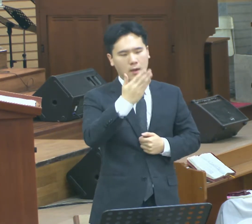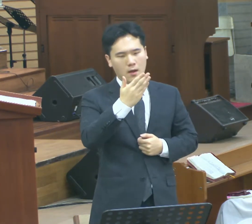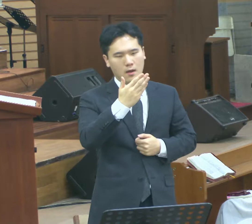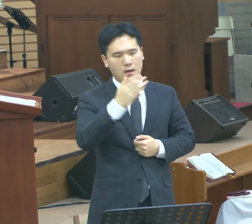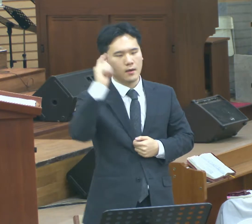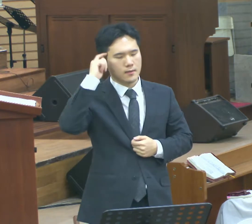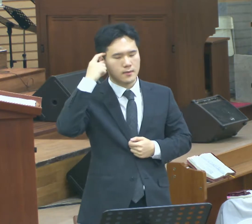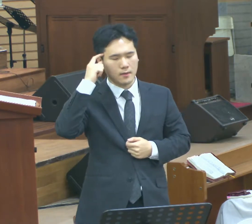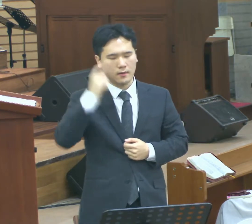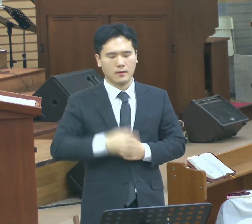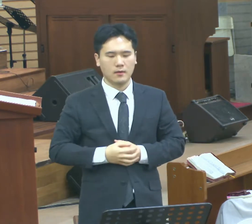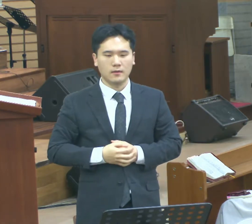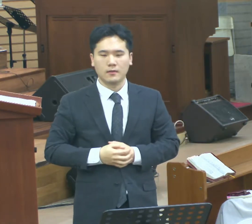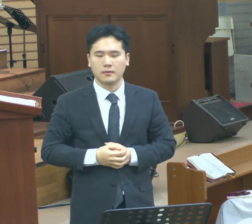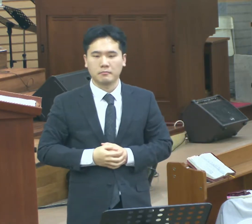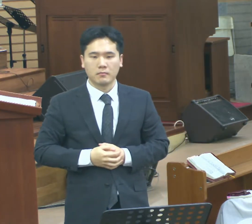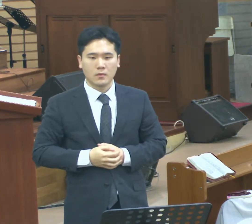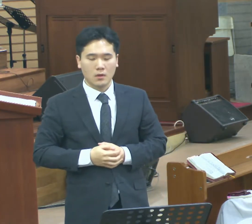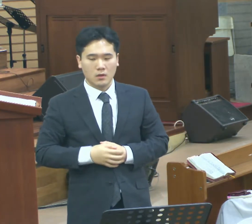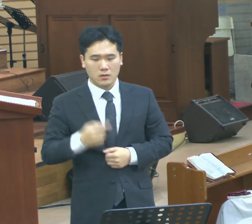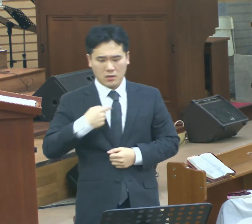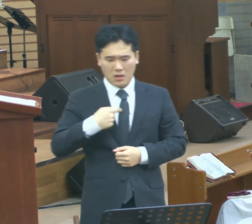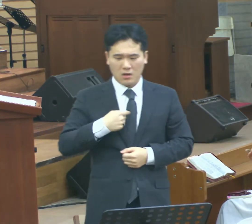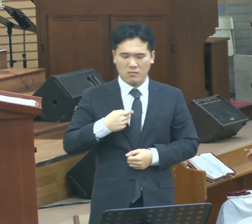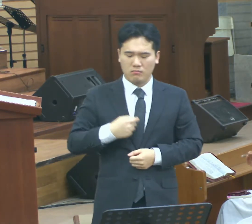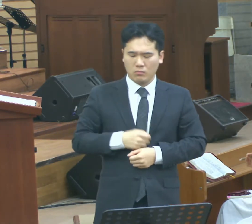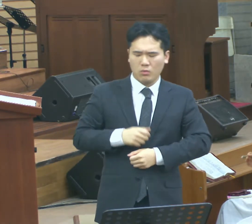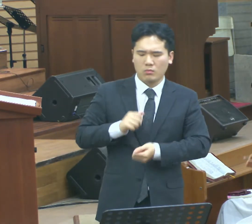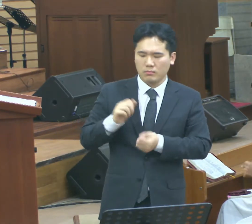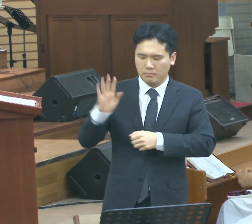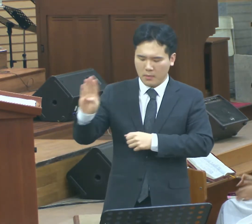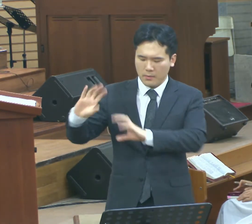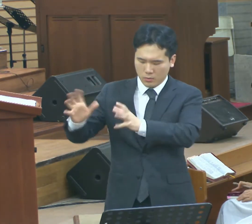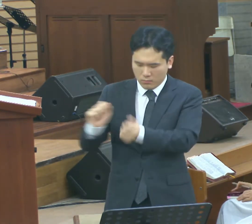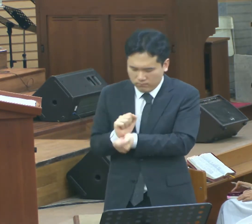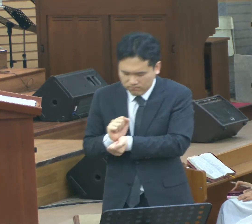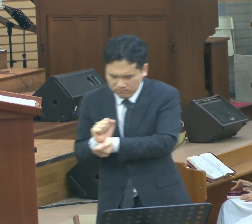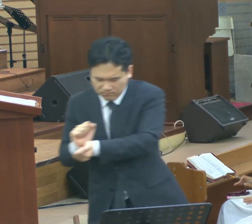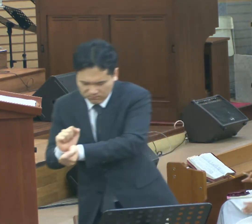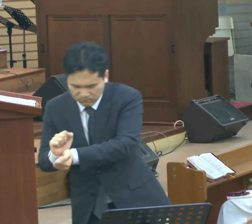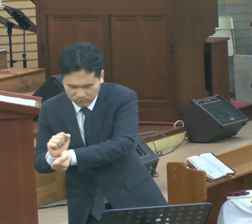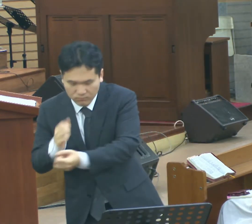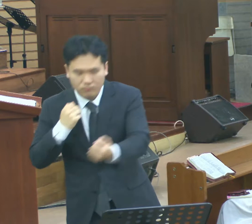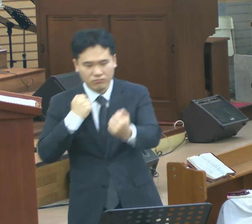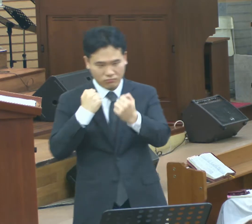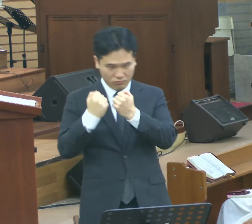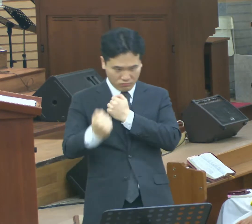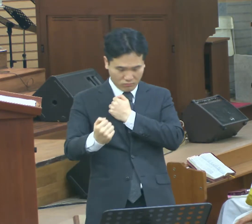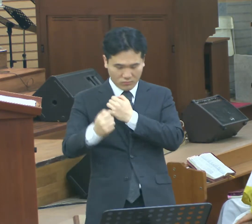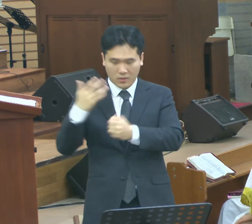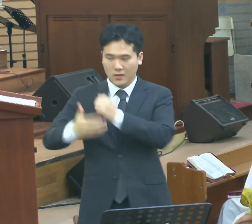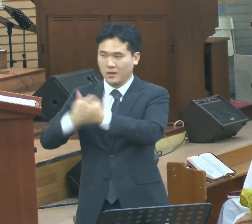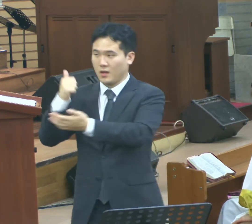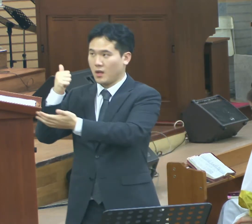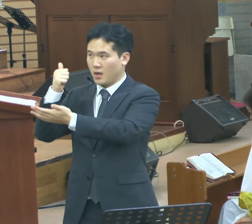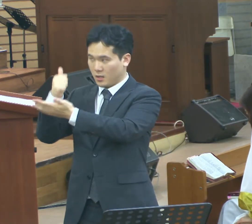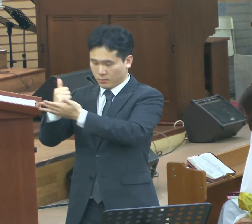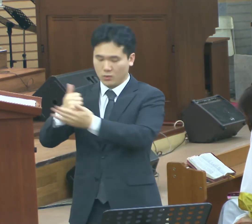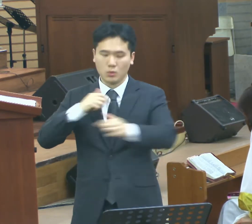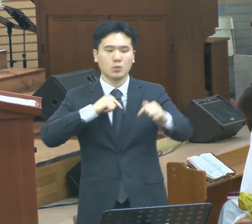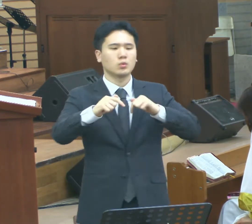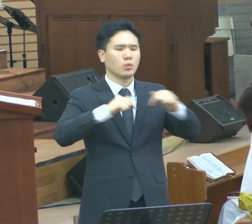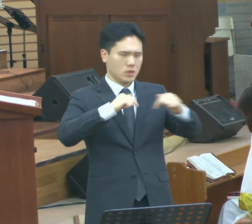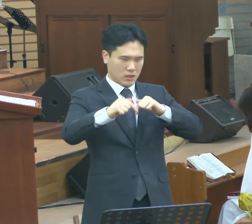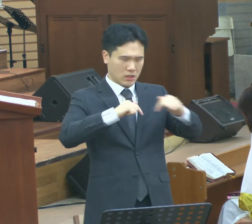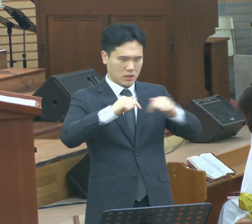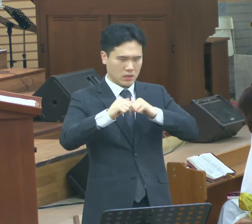포로로 잡혀갔으니까 하나님이 패배하신 것 같은 느낌을 가졌을 텐데 어떻게 이 시인은 하나님의 통치를 그렇게 또렷하게 볼